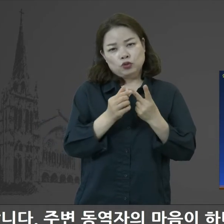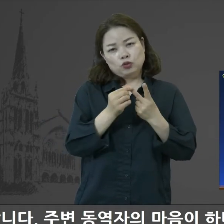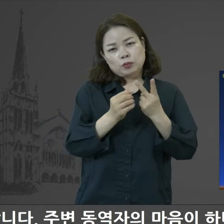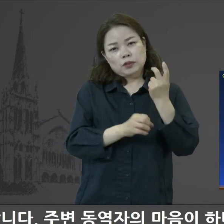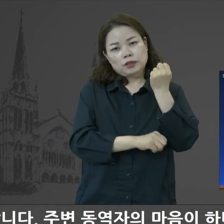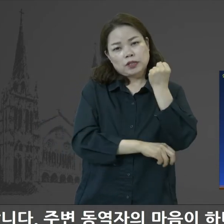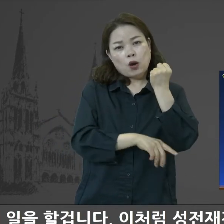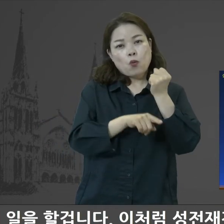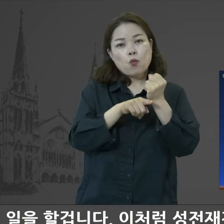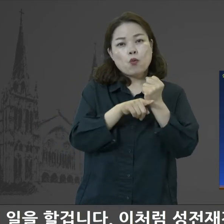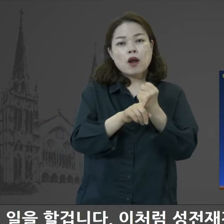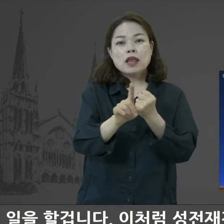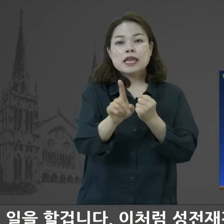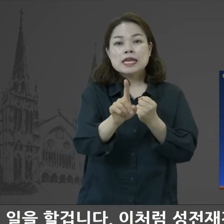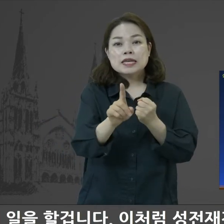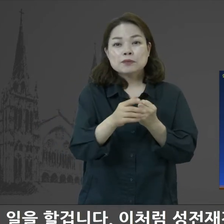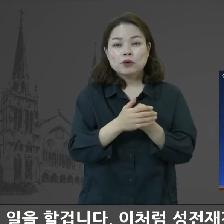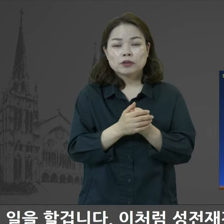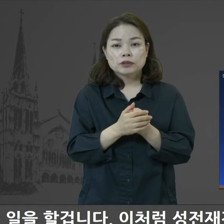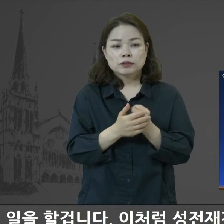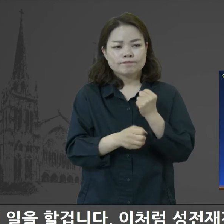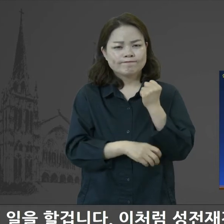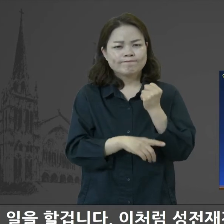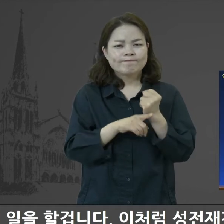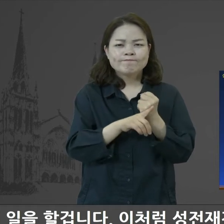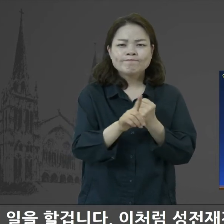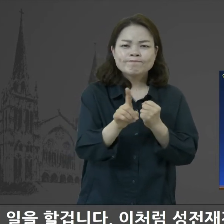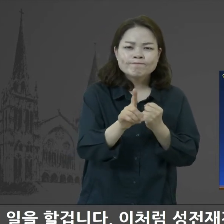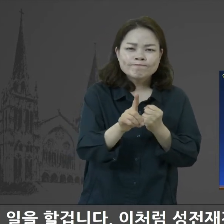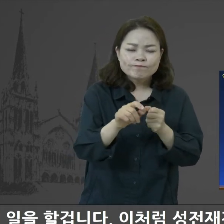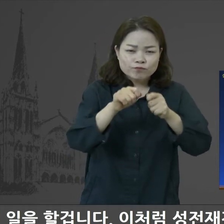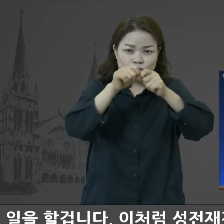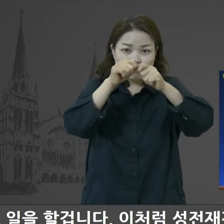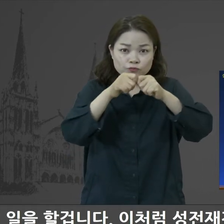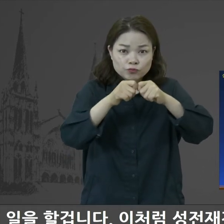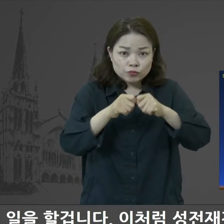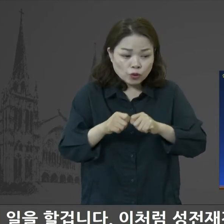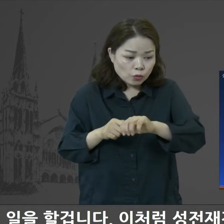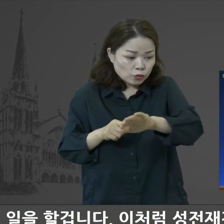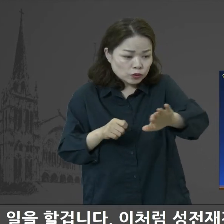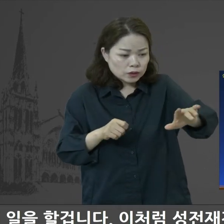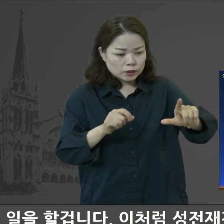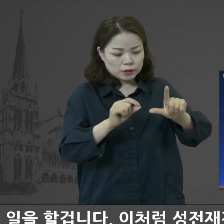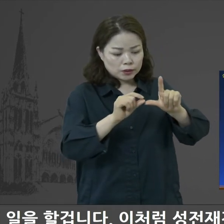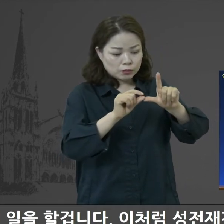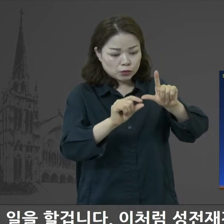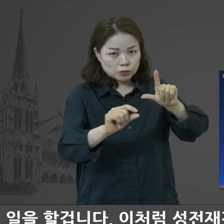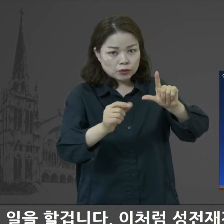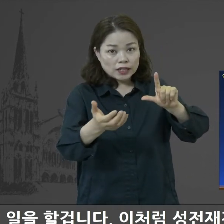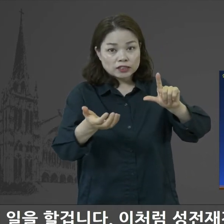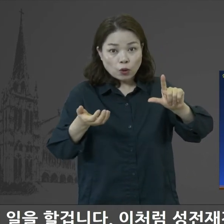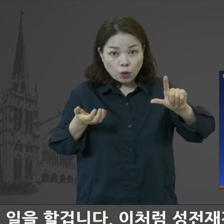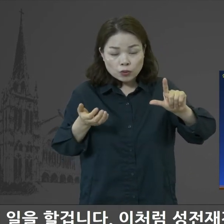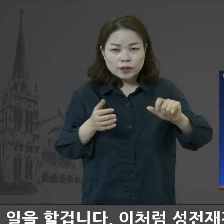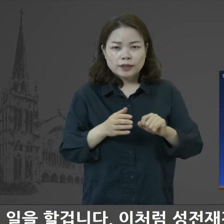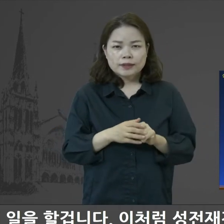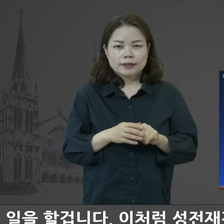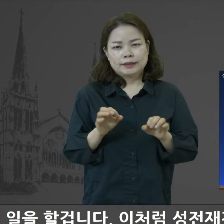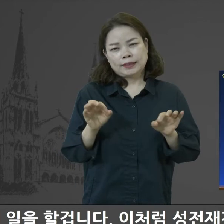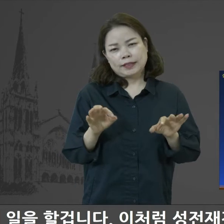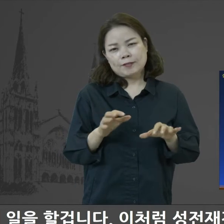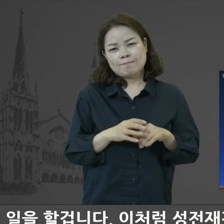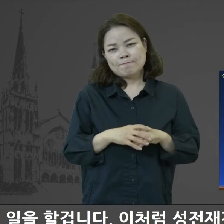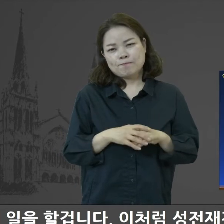원리는 무엇일까? 두 번째 원리는 좀 더 구체적인데요. 우리가 이 부분에 들어가기 전에